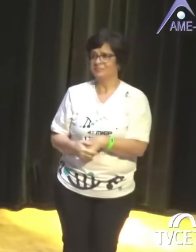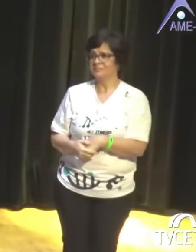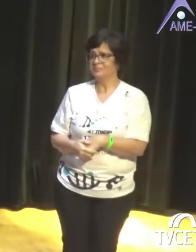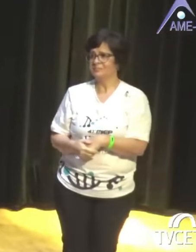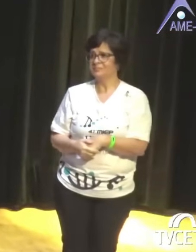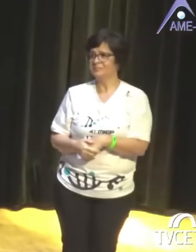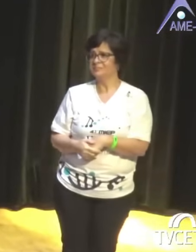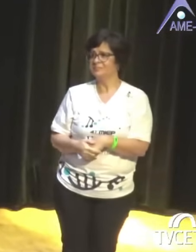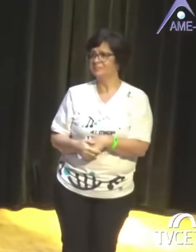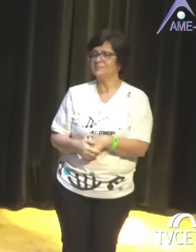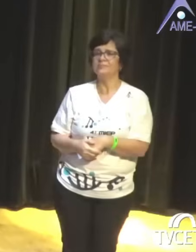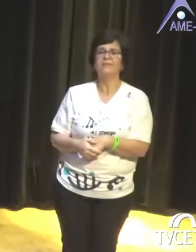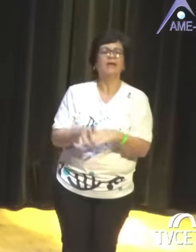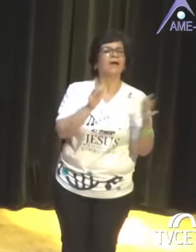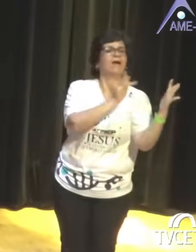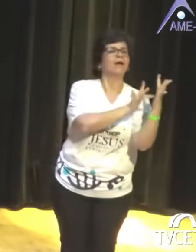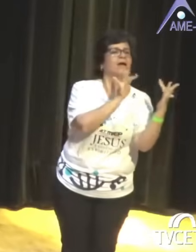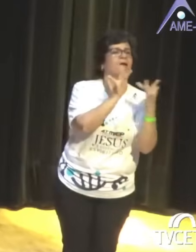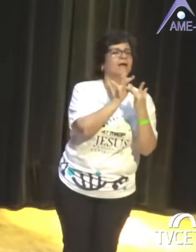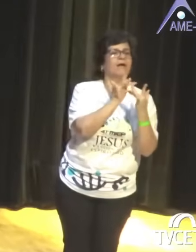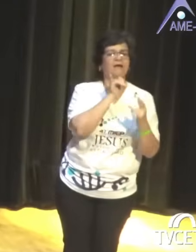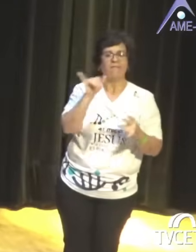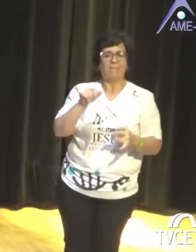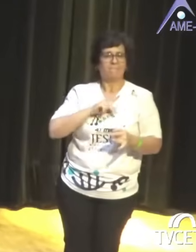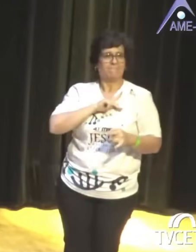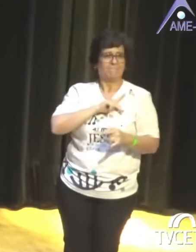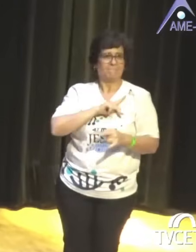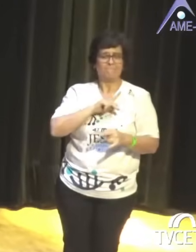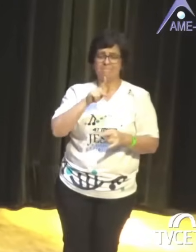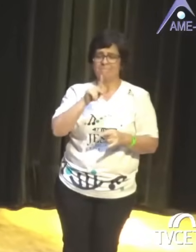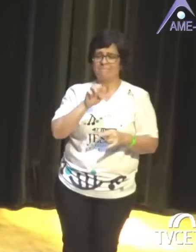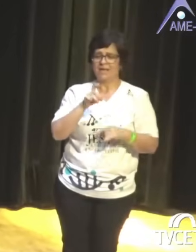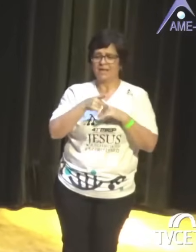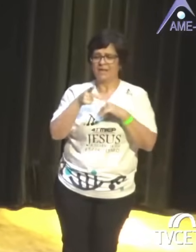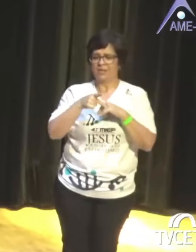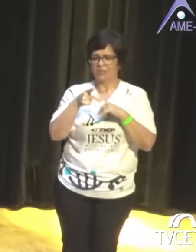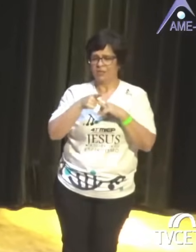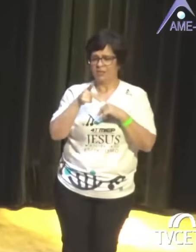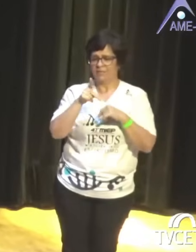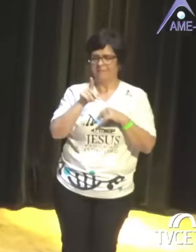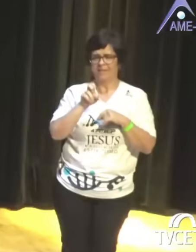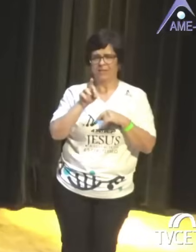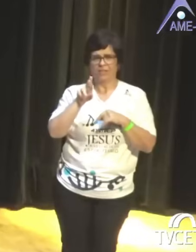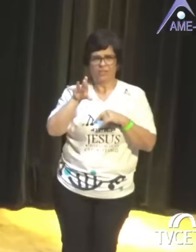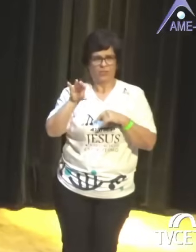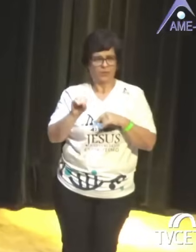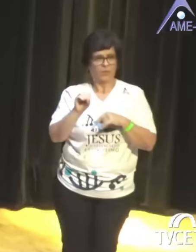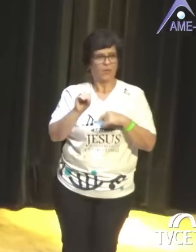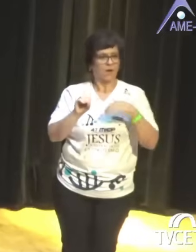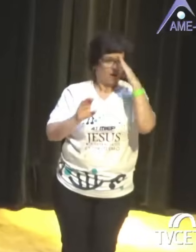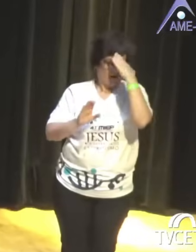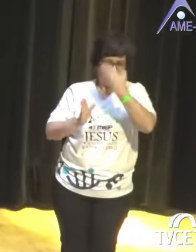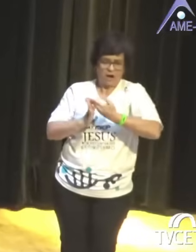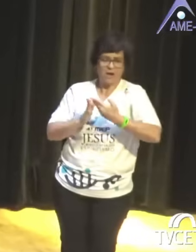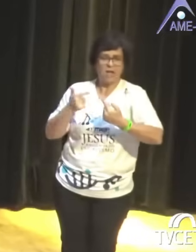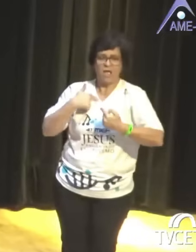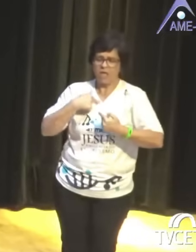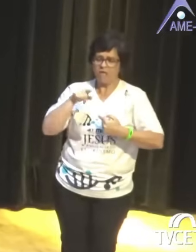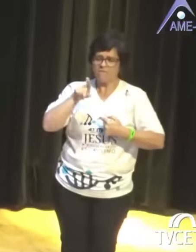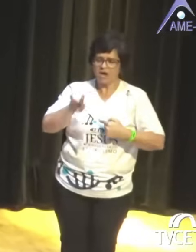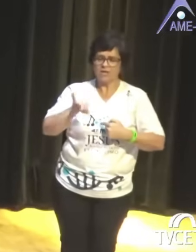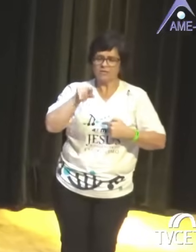aqui então Jesus diz assim para Pedro crê eu te